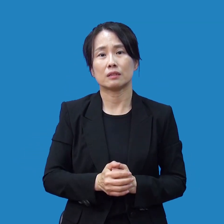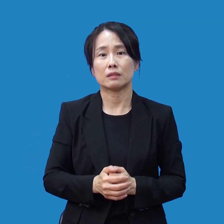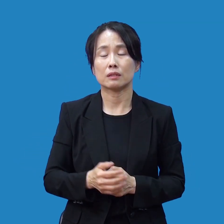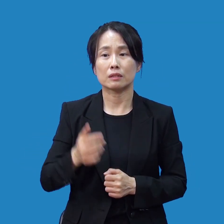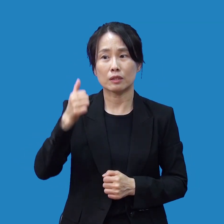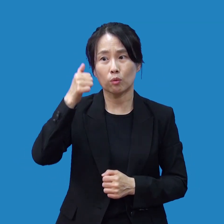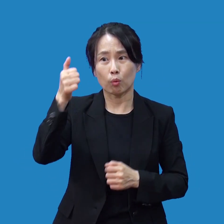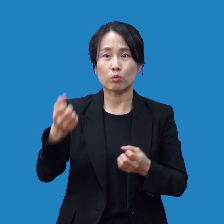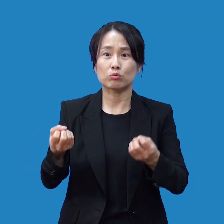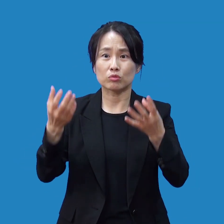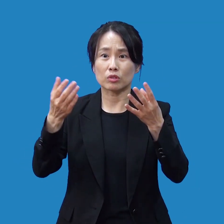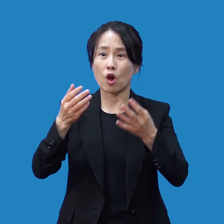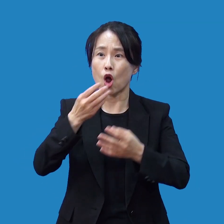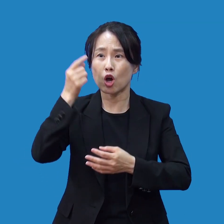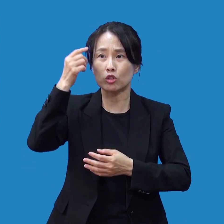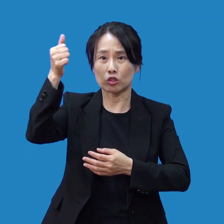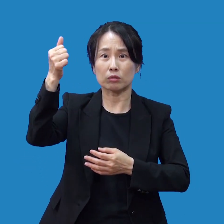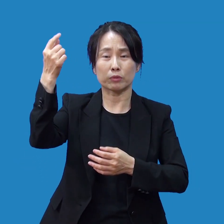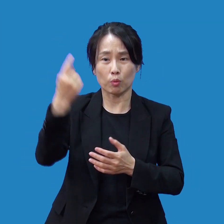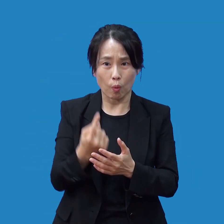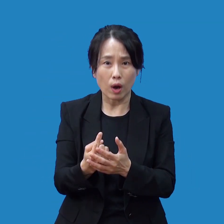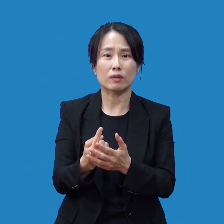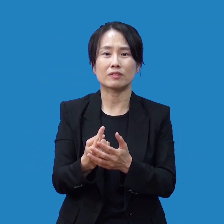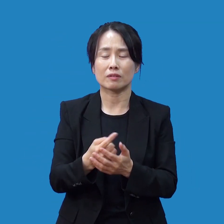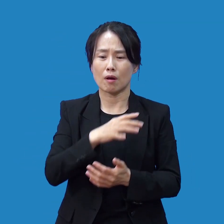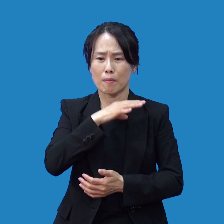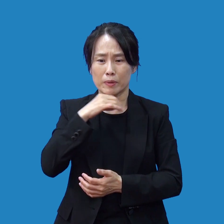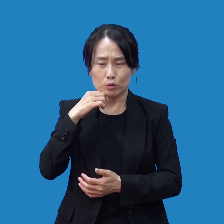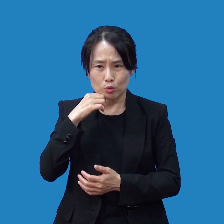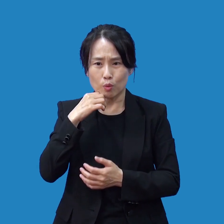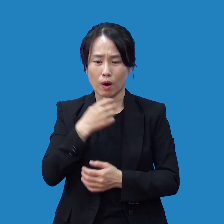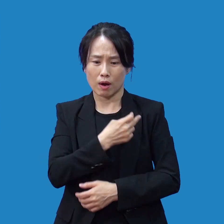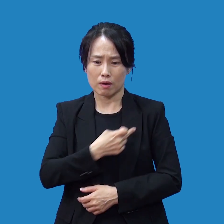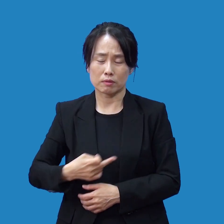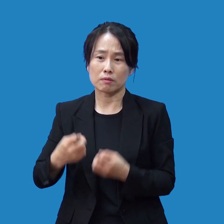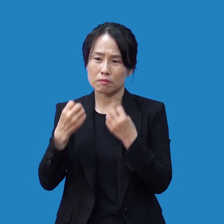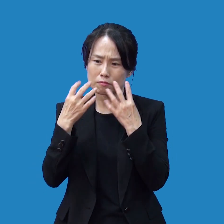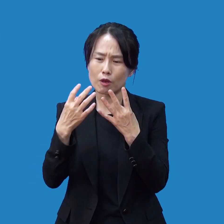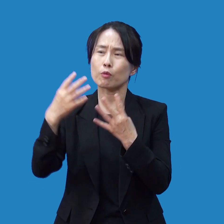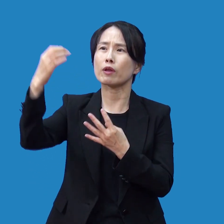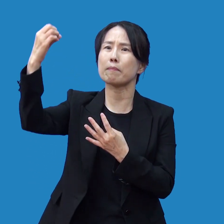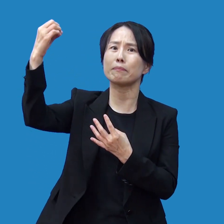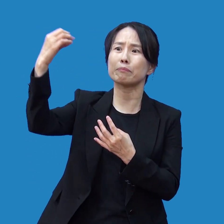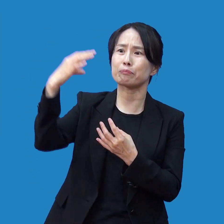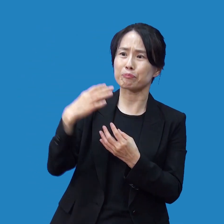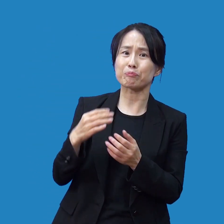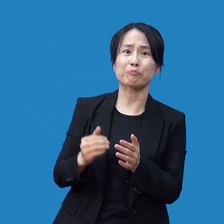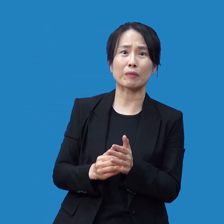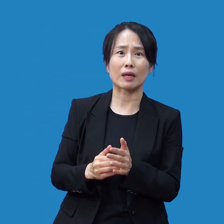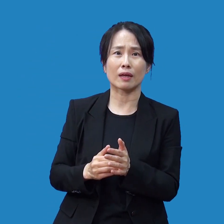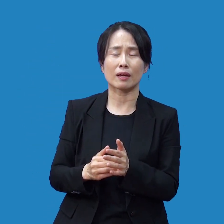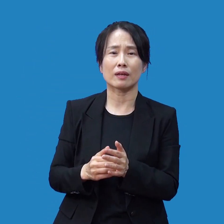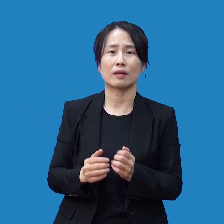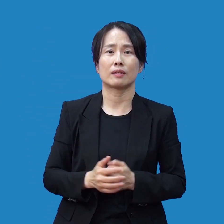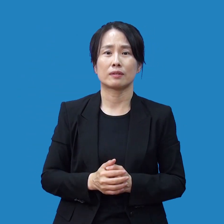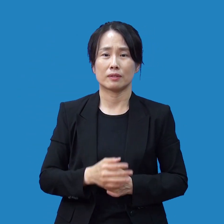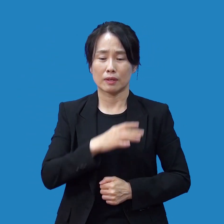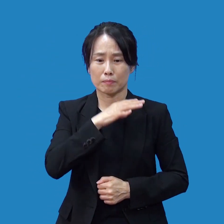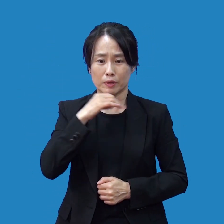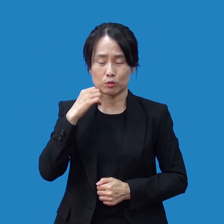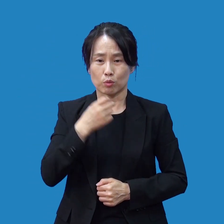성령께서 강림하셔서 베드로와 제자들에게 새로운 빛을 비추어 주십니다. 그래서 베드로와